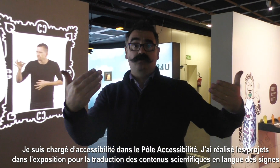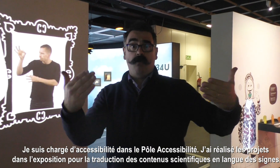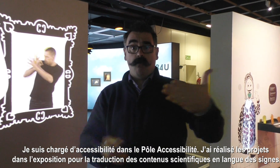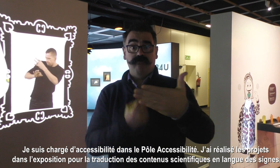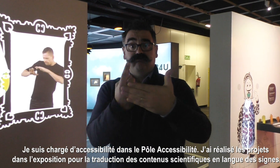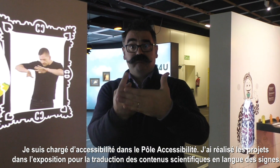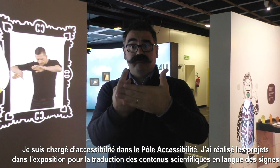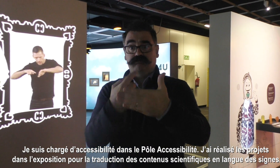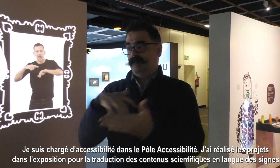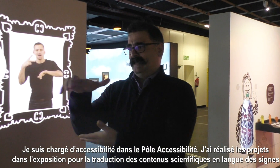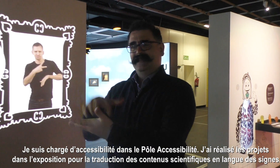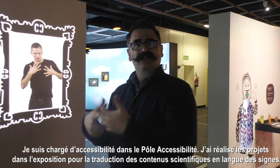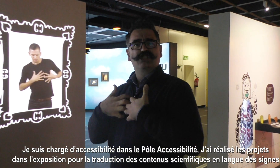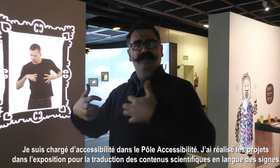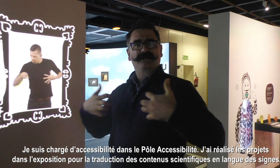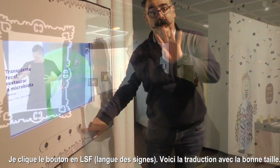Sous ...